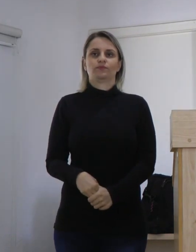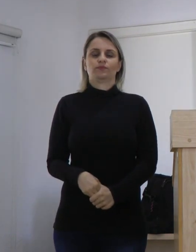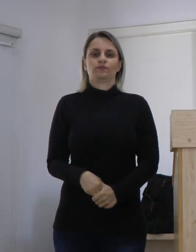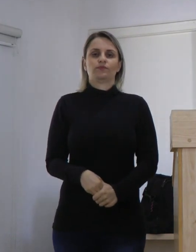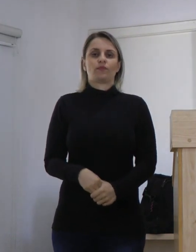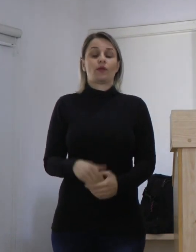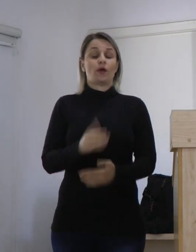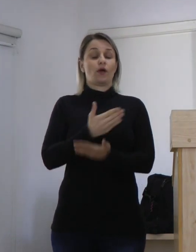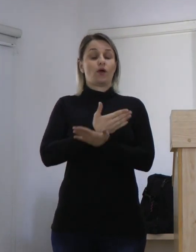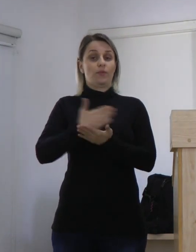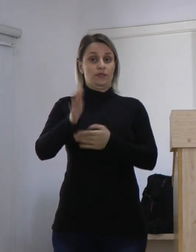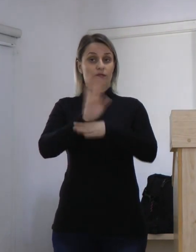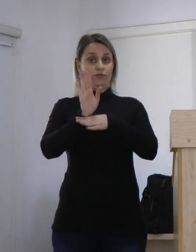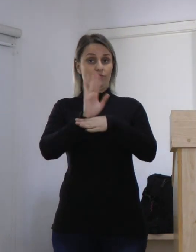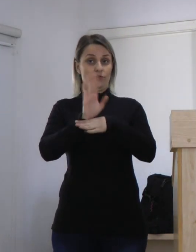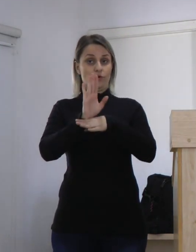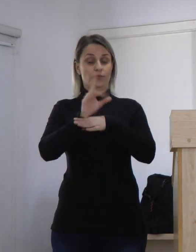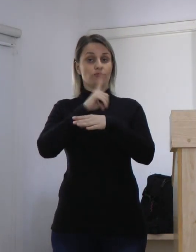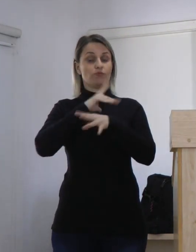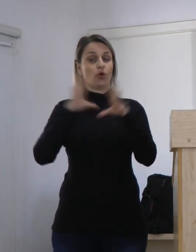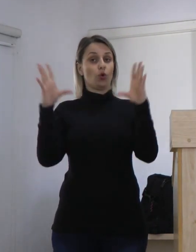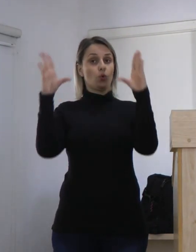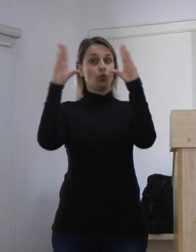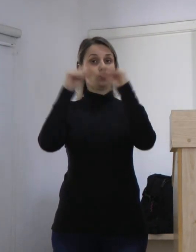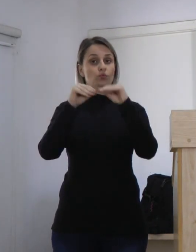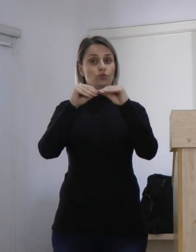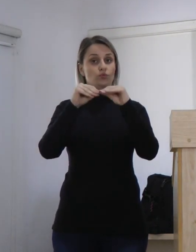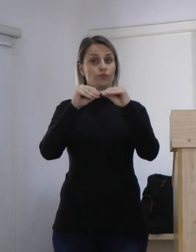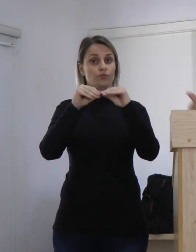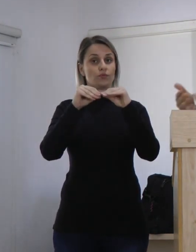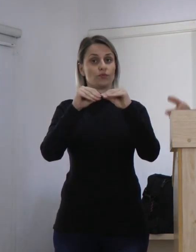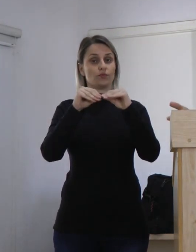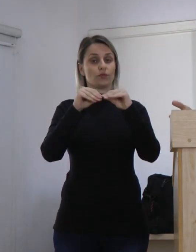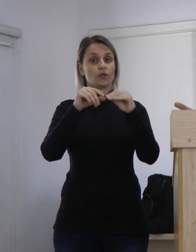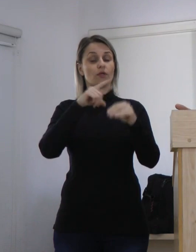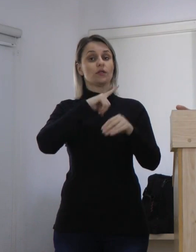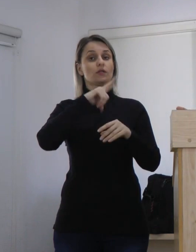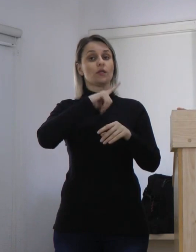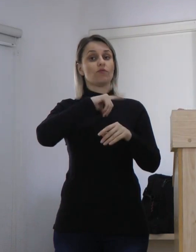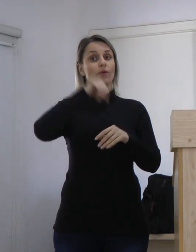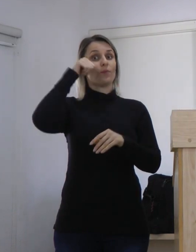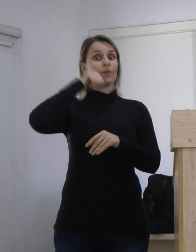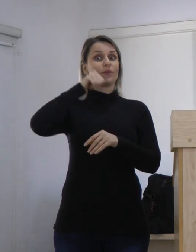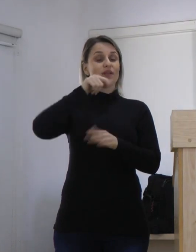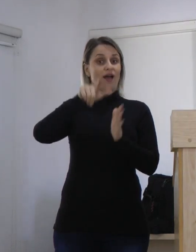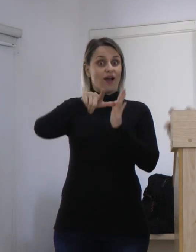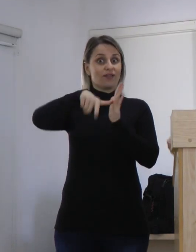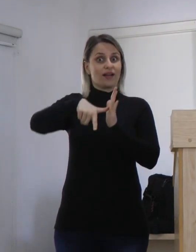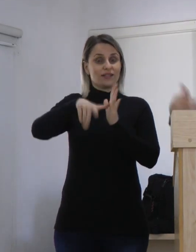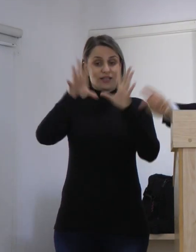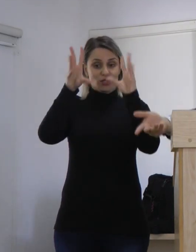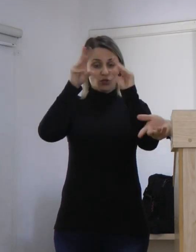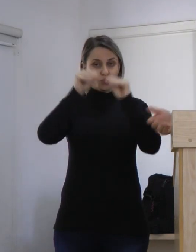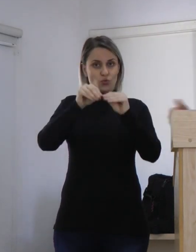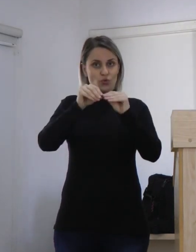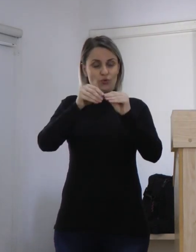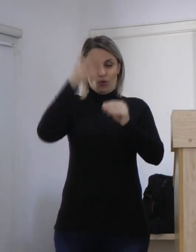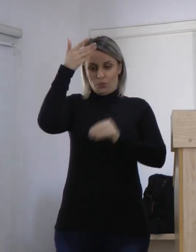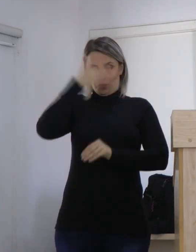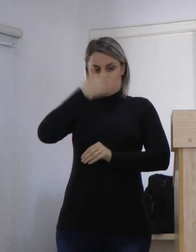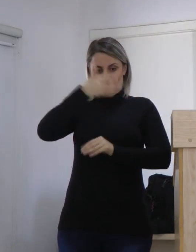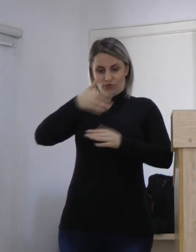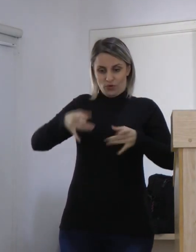E uma jovem que chegou atrasada, no escuro, não viu a sua cama, tropeçou e caiu.